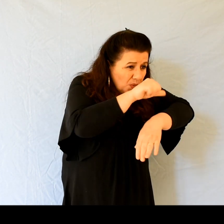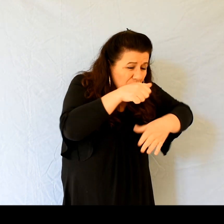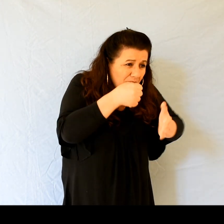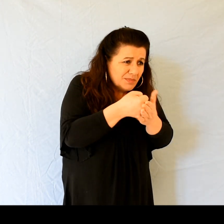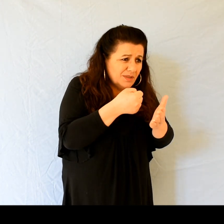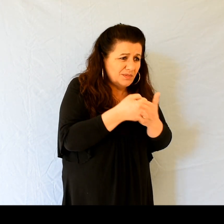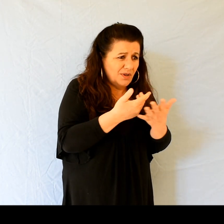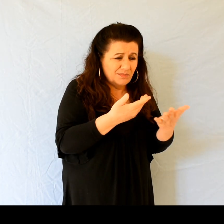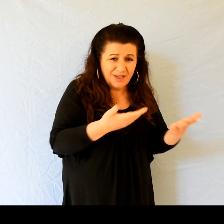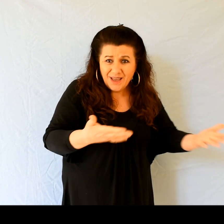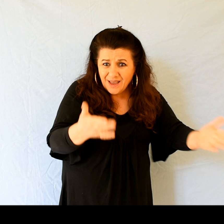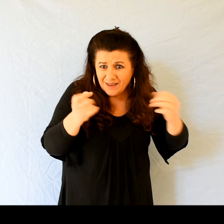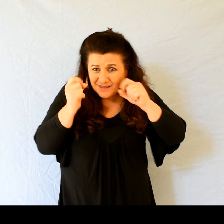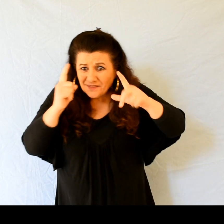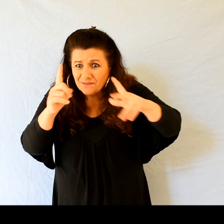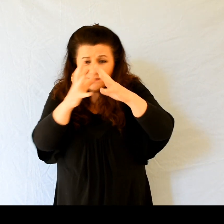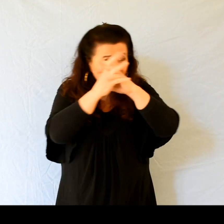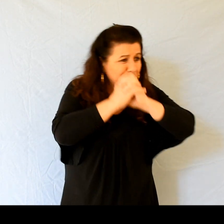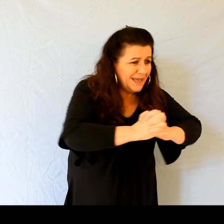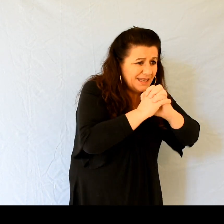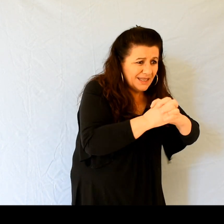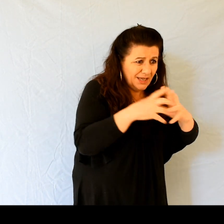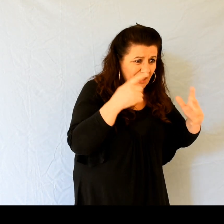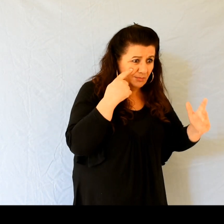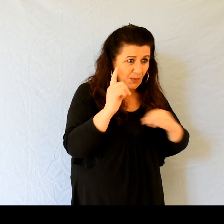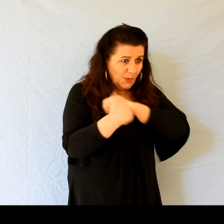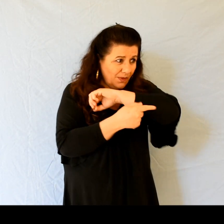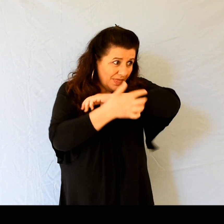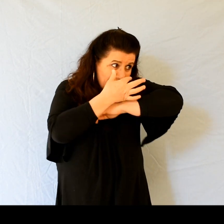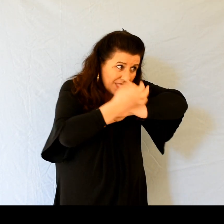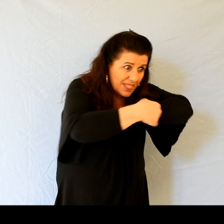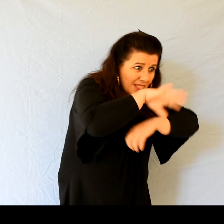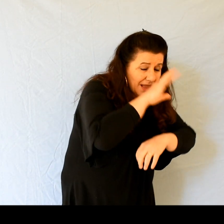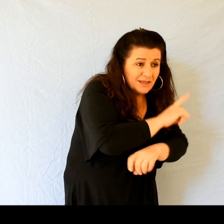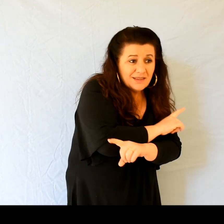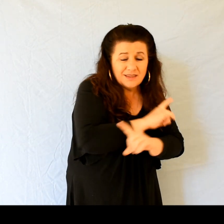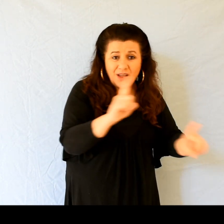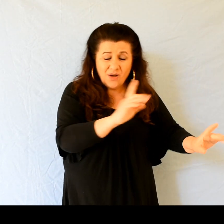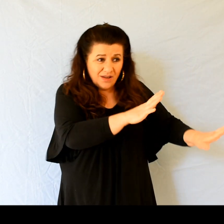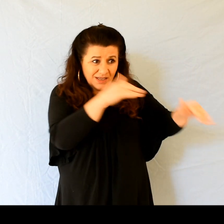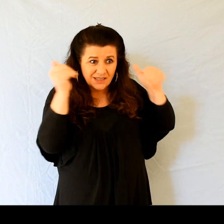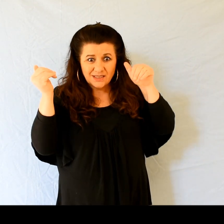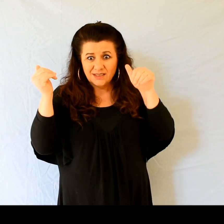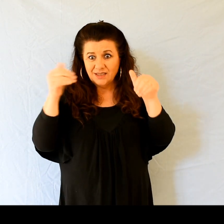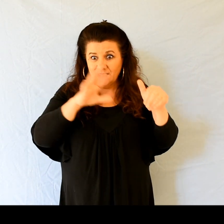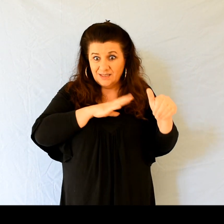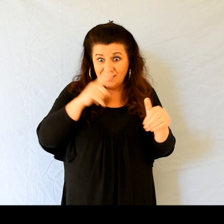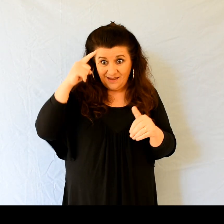Veillez et priez pour ne pas entrer en tentation. L'esprit est ardent, mais la chair est faible. »